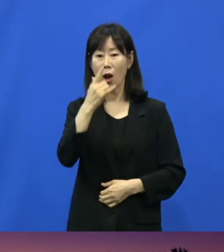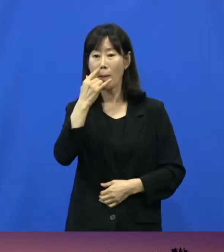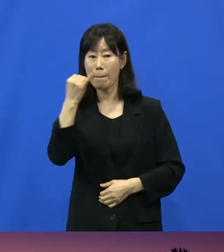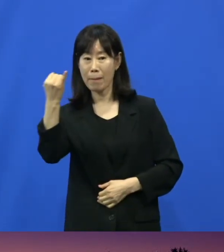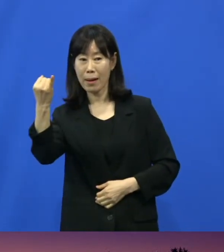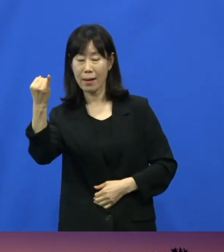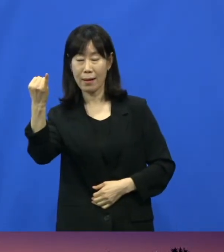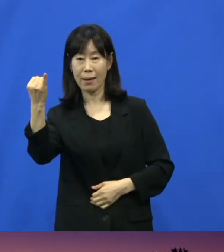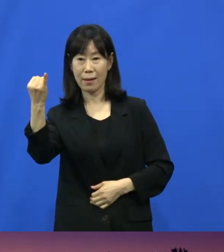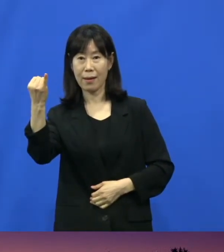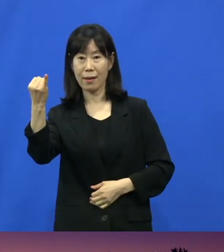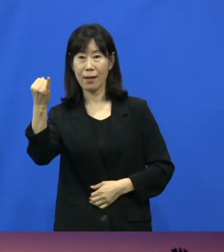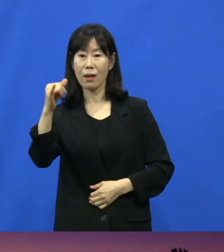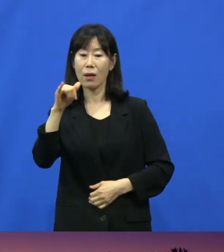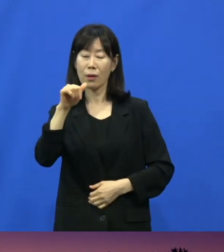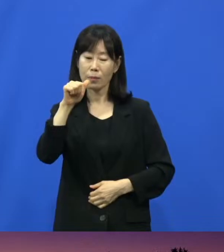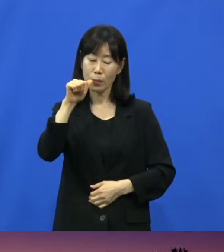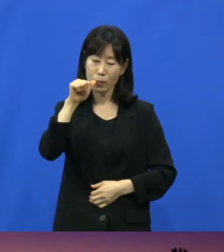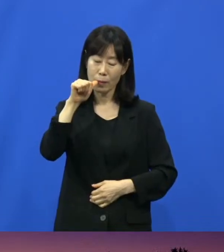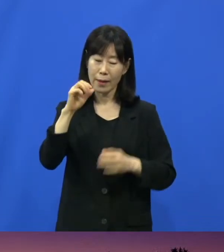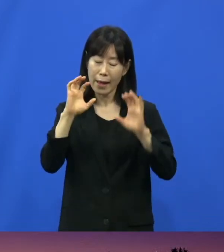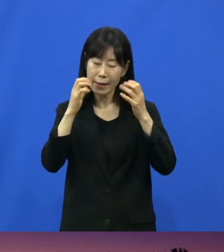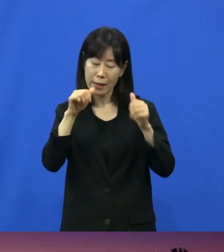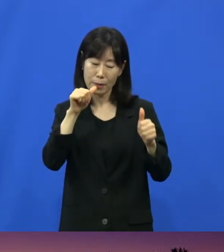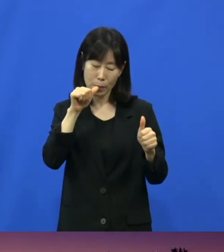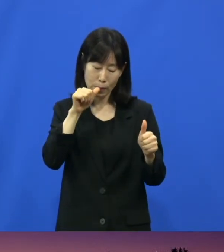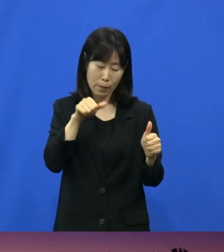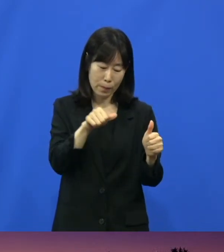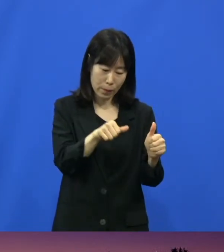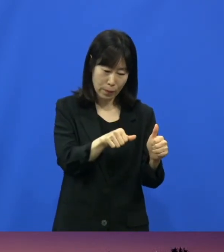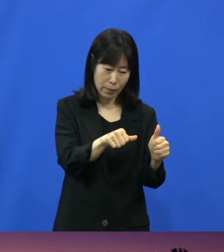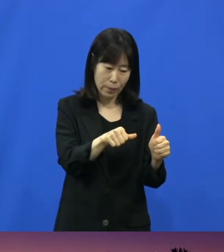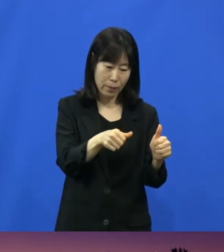젖먹이는 어미로 하나님을 묘사해요.